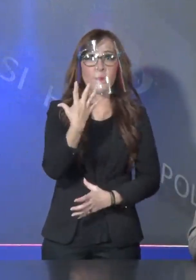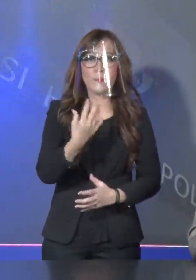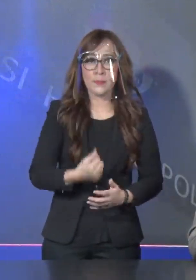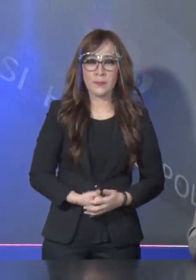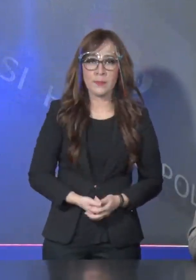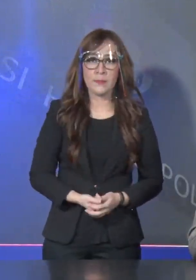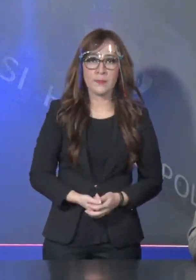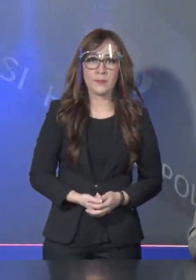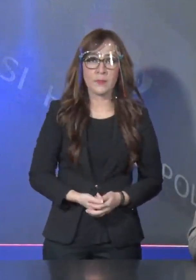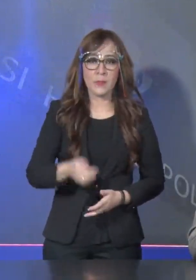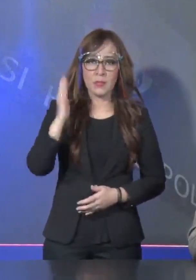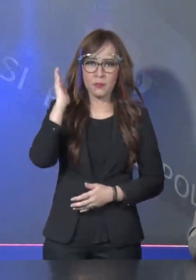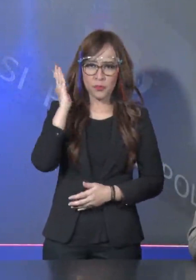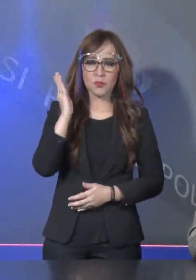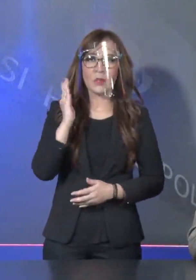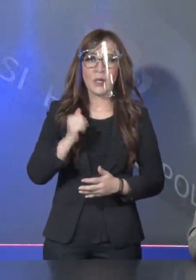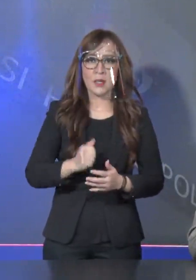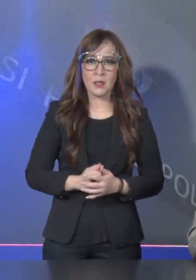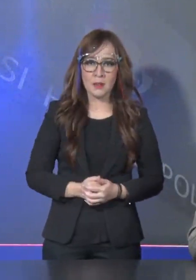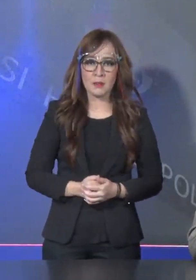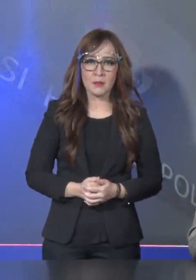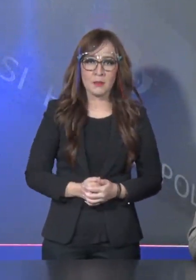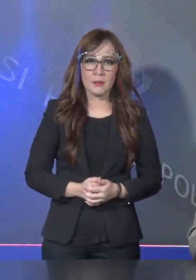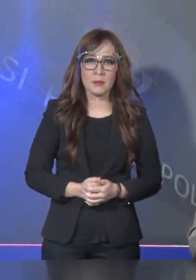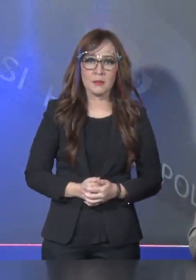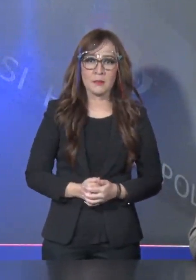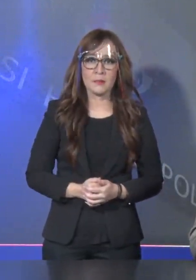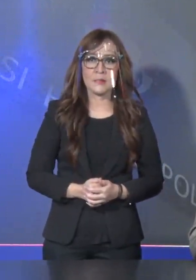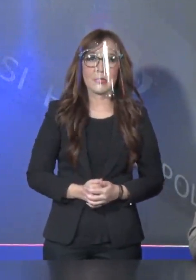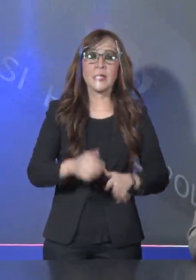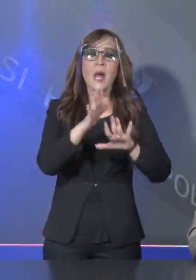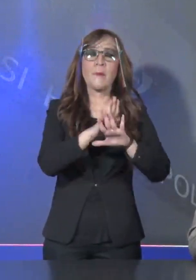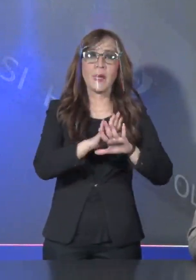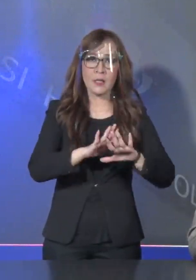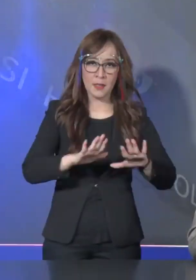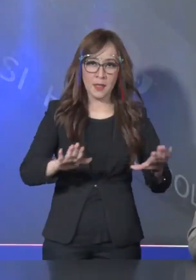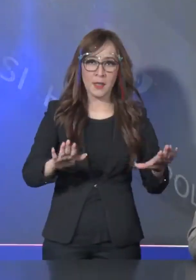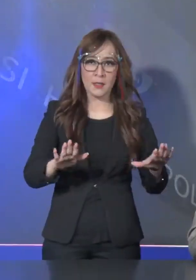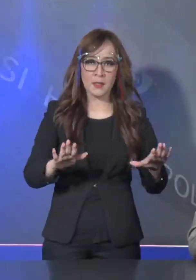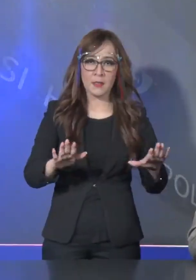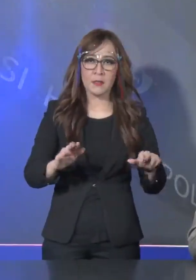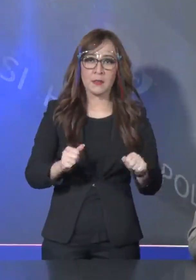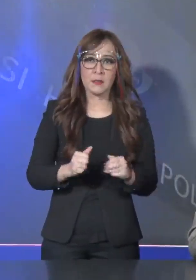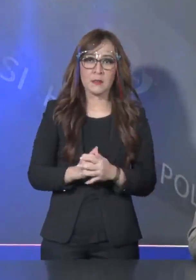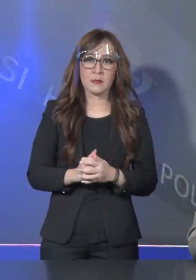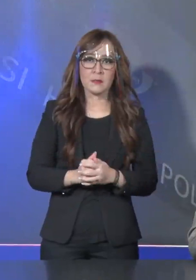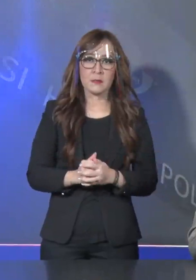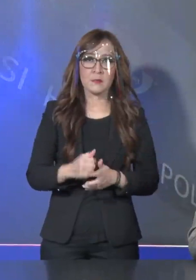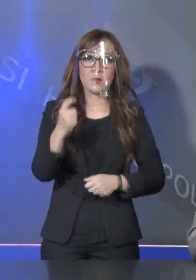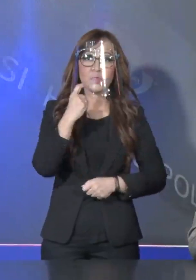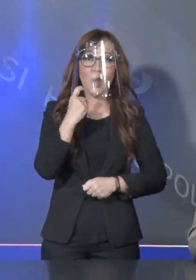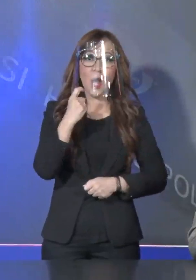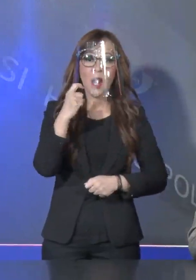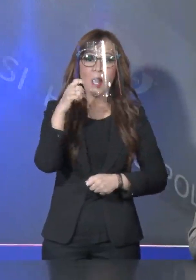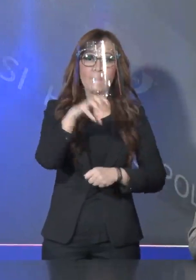Kemudian telah dilakukan tindakan pengamanan terhadap benda yang terlihat seperti